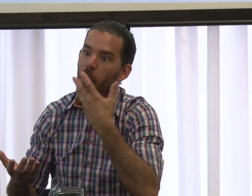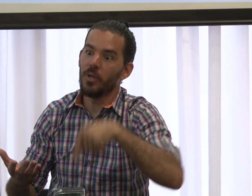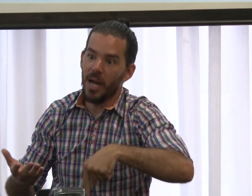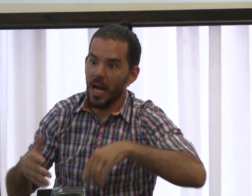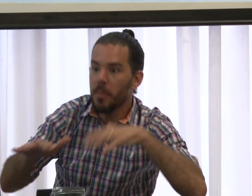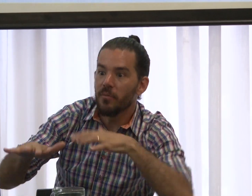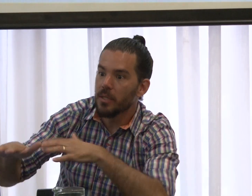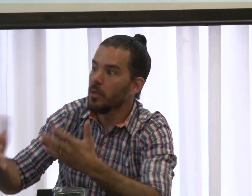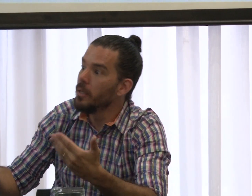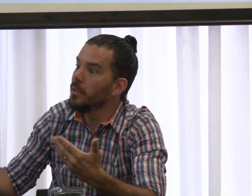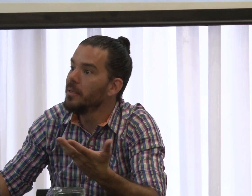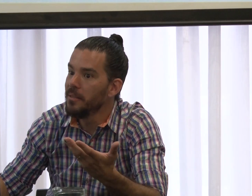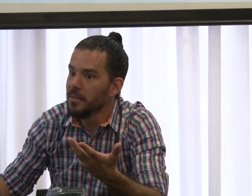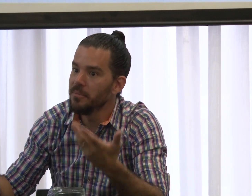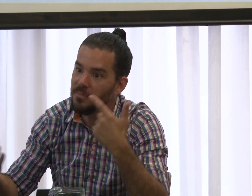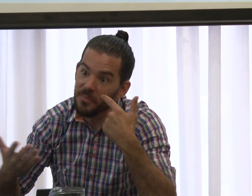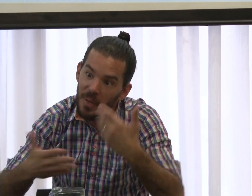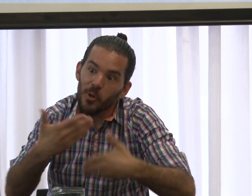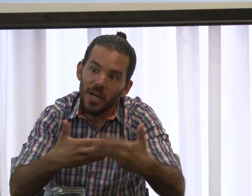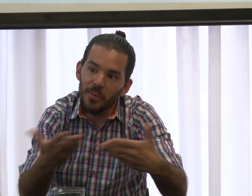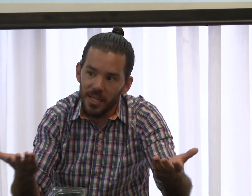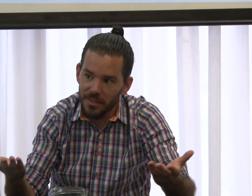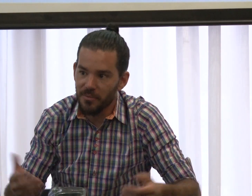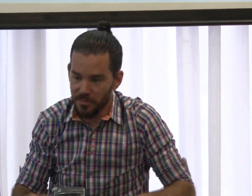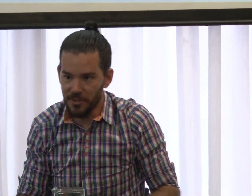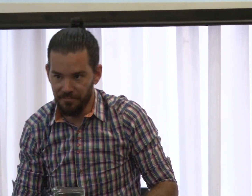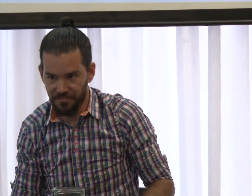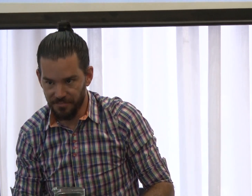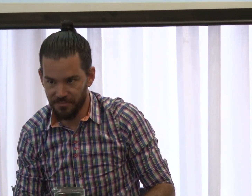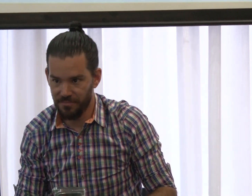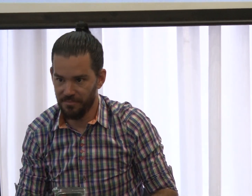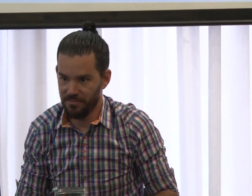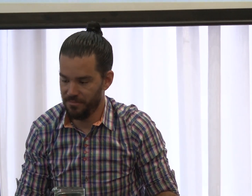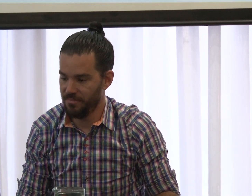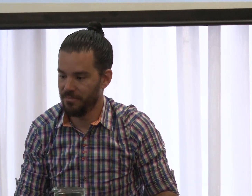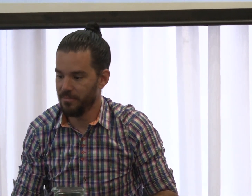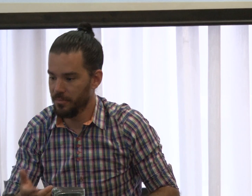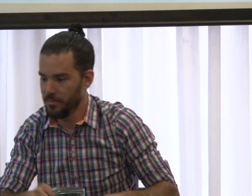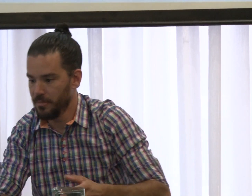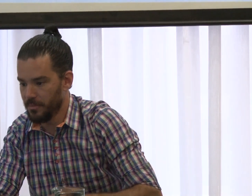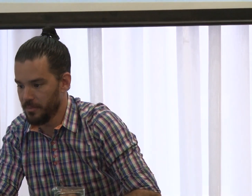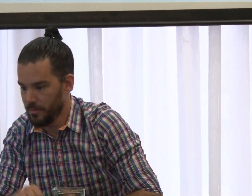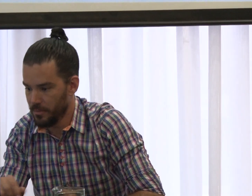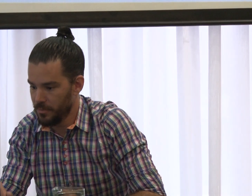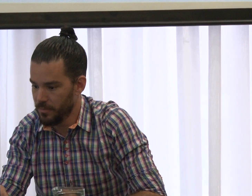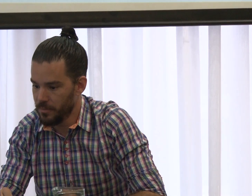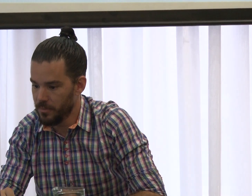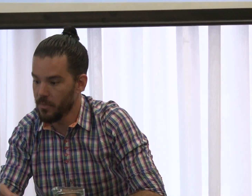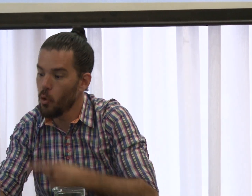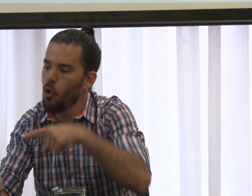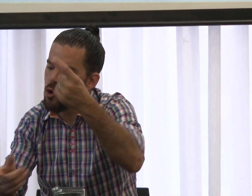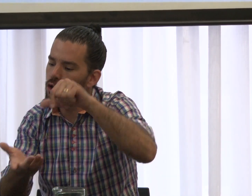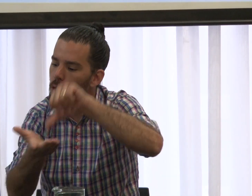varias animaciones, entonces los chicos ahí dicen, bueno, sí, lo quieren usar y se lo ponen, pero el objetivo del audífono es que puedan mejorar